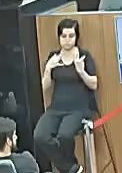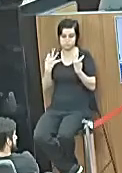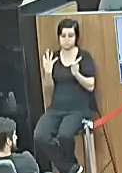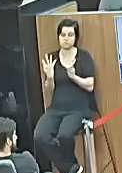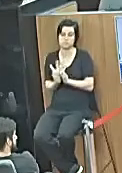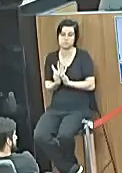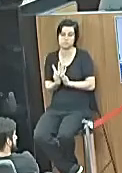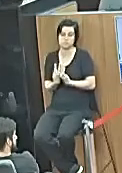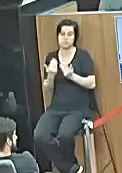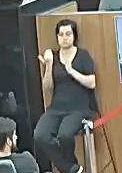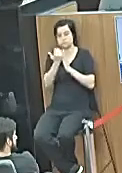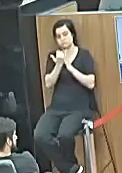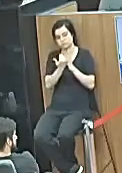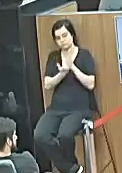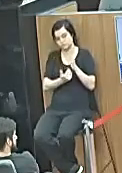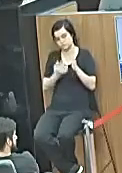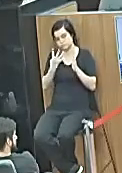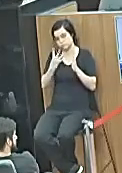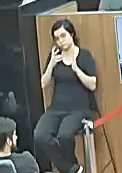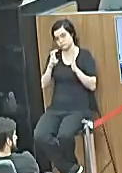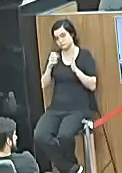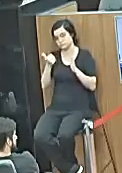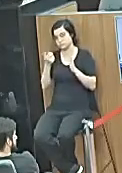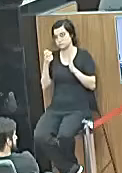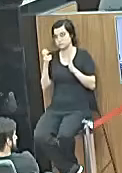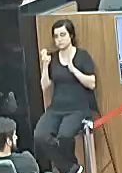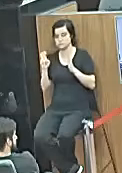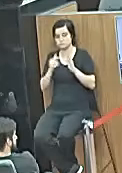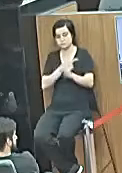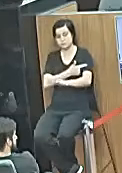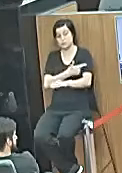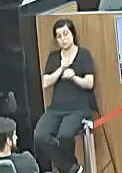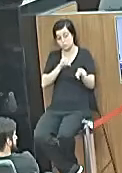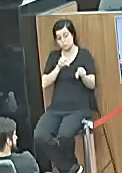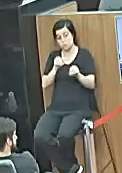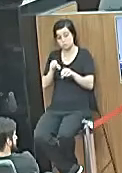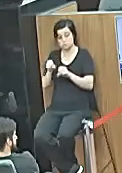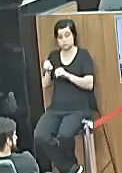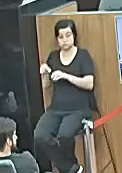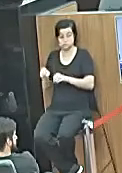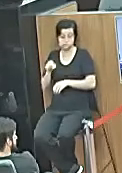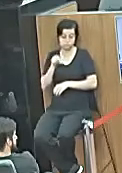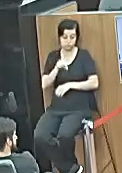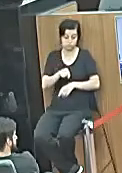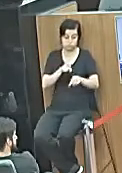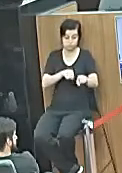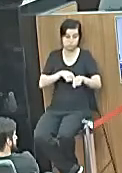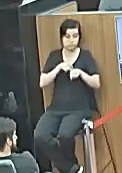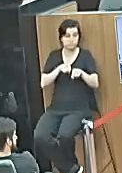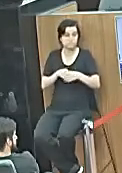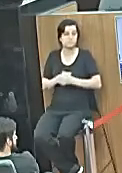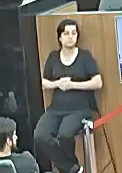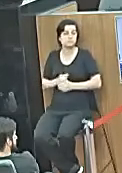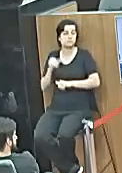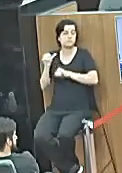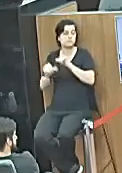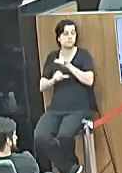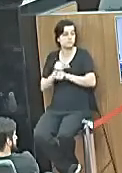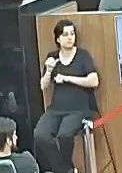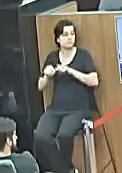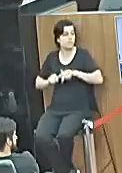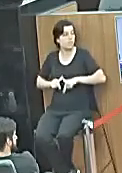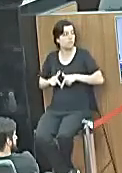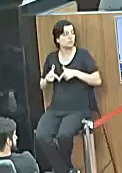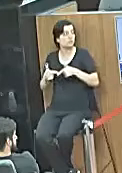escopo da ação 4515 educação para o campo do programa 147 restaurar a ação